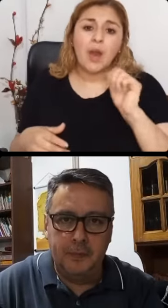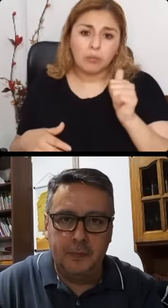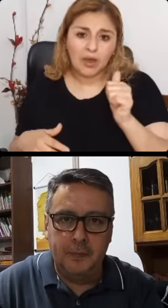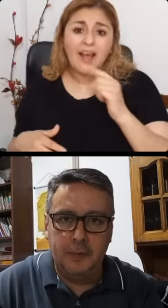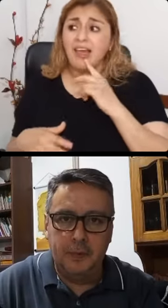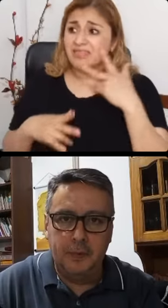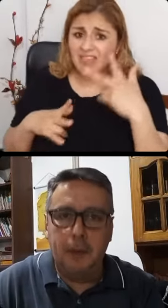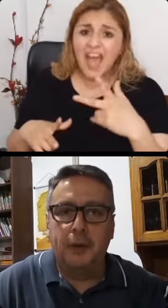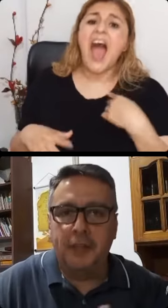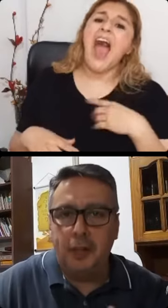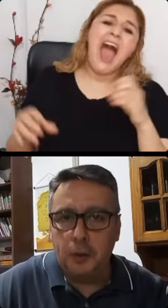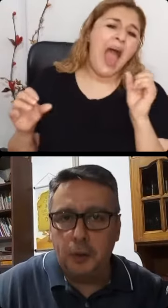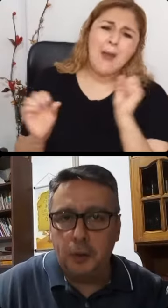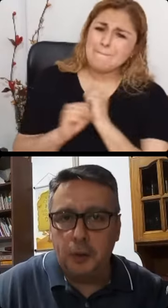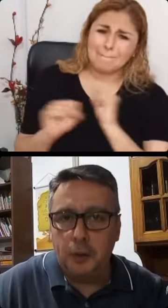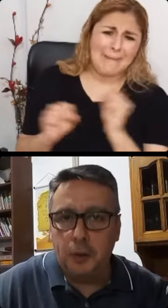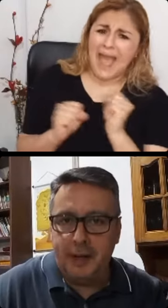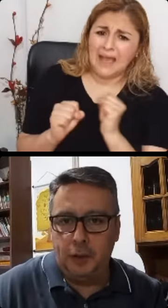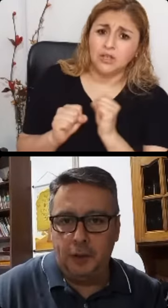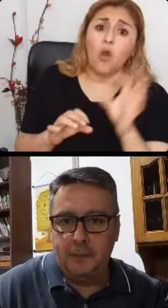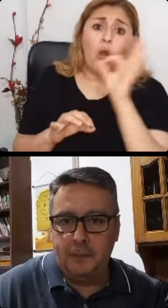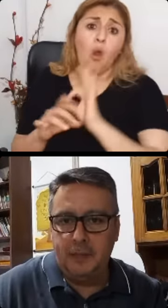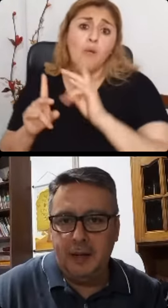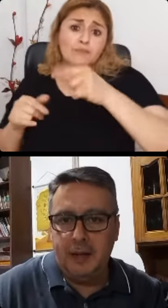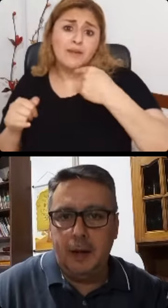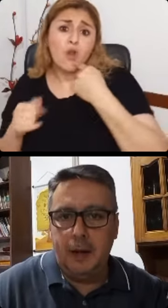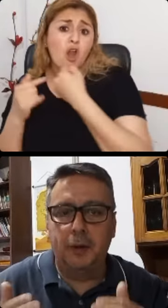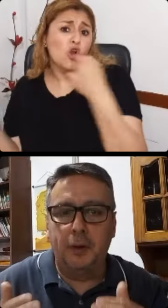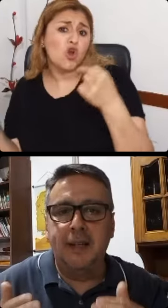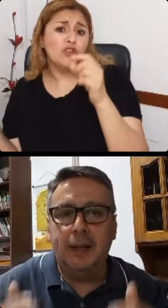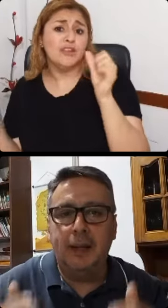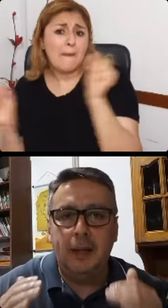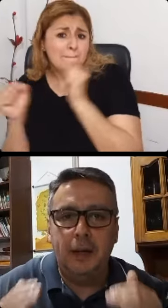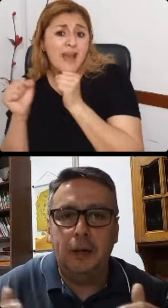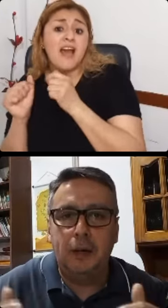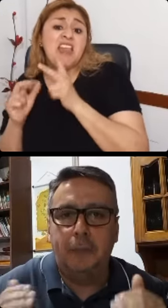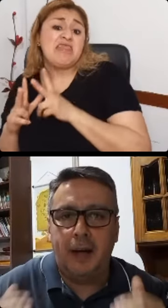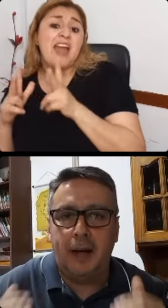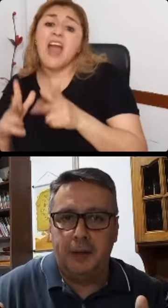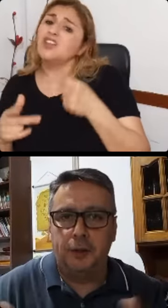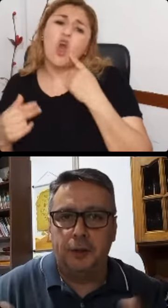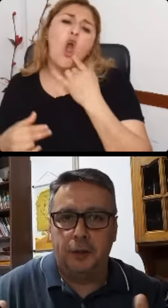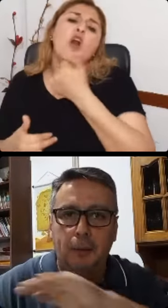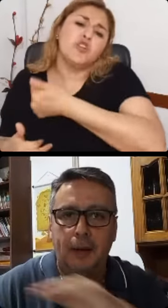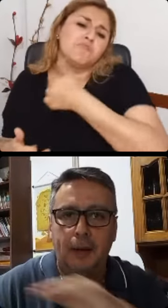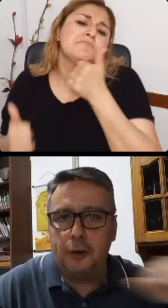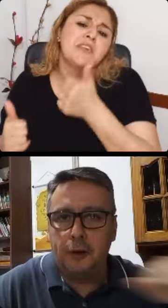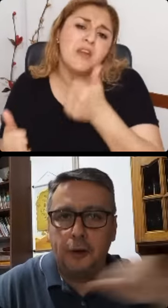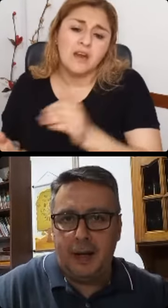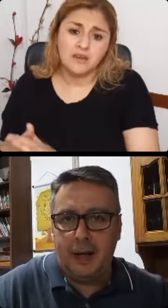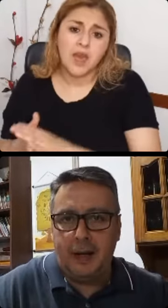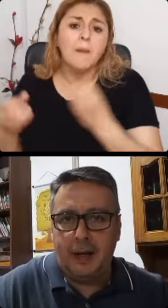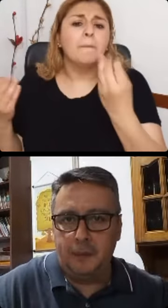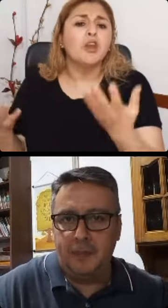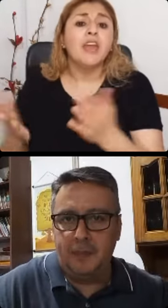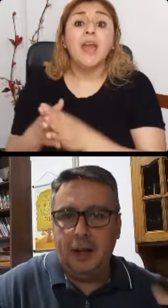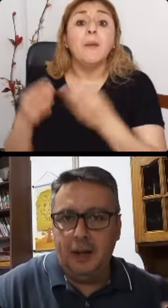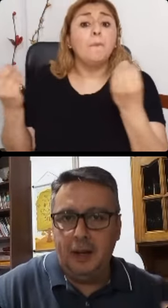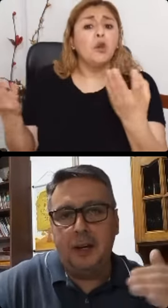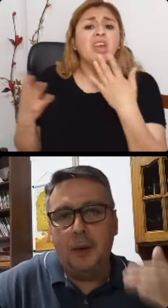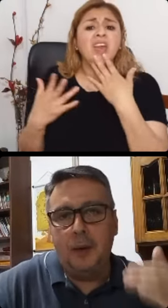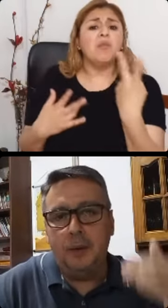¿por qué ocurriría esto? porque se eliminó el parámetro se borró el parámetro